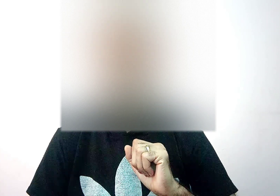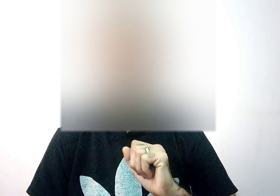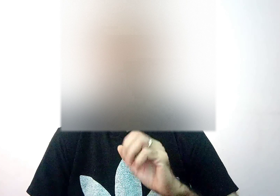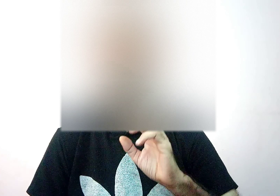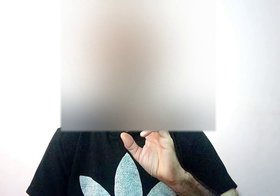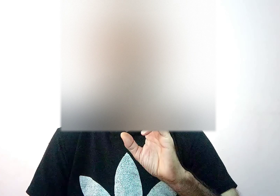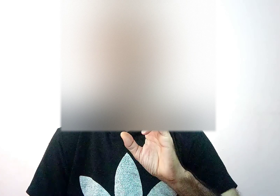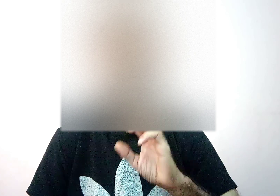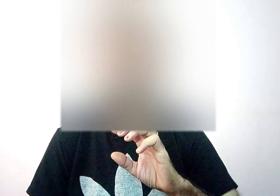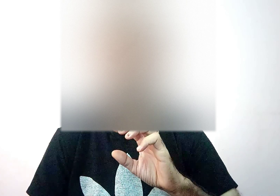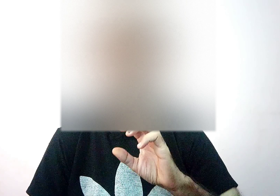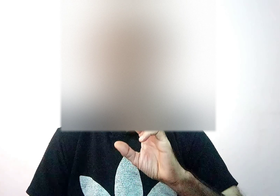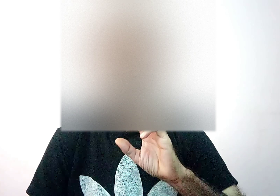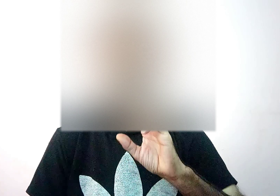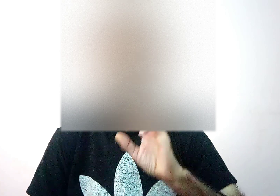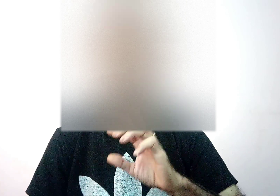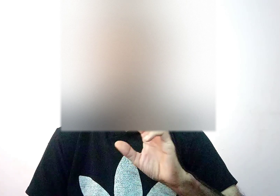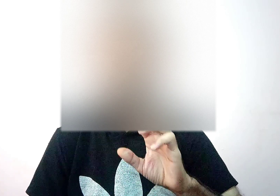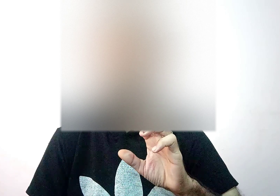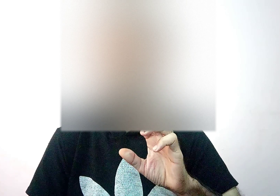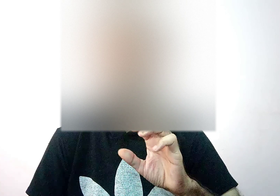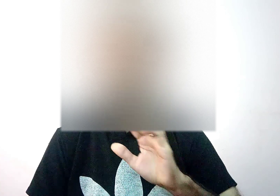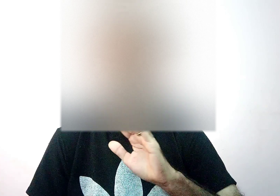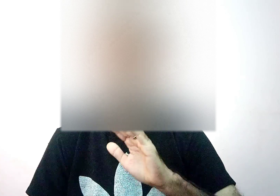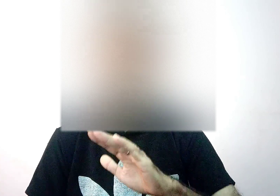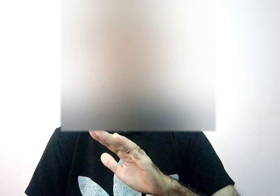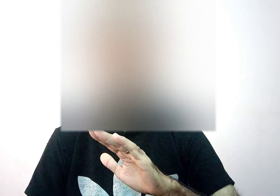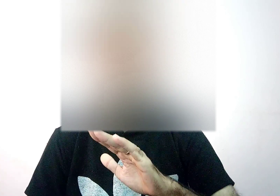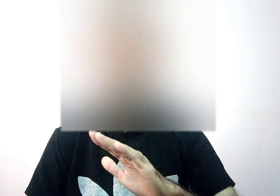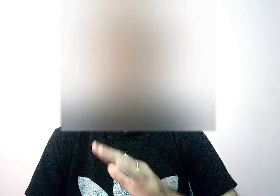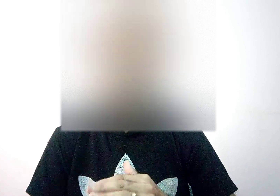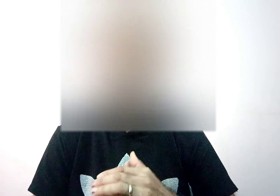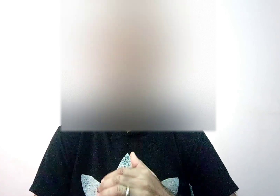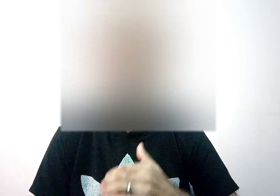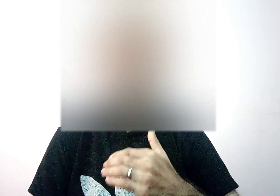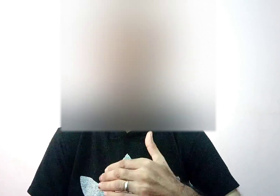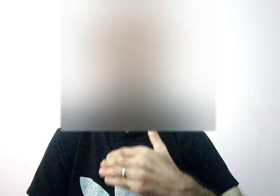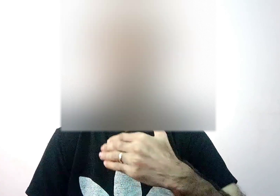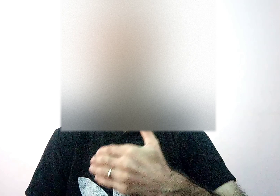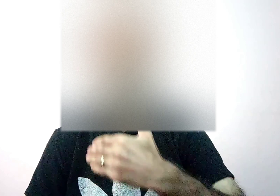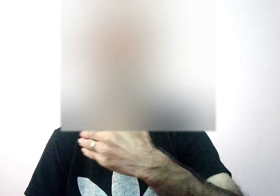ورغم ان الدولتين فقراء جدا في افريقيا، ولكن خاضوا حرب شديده جدا